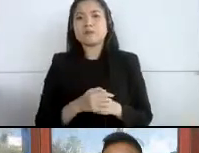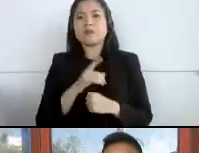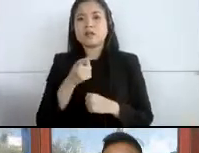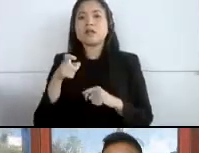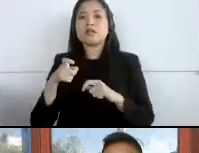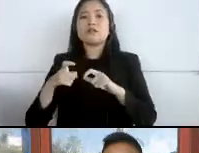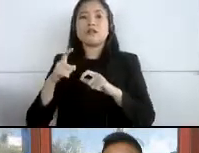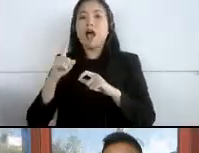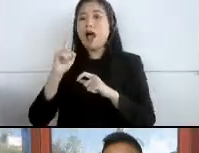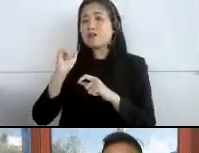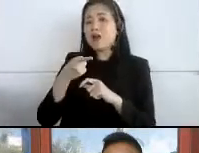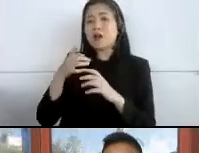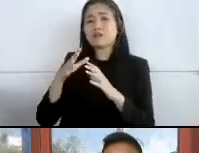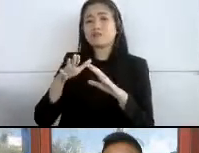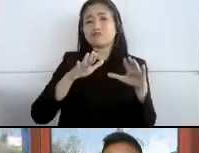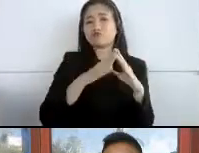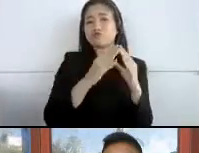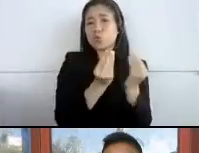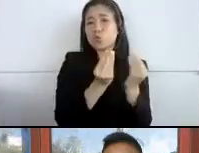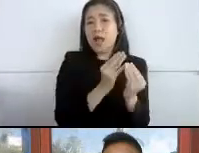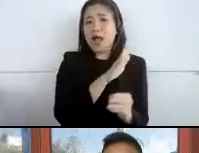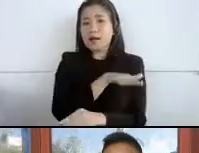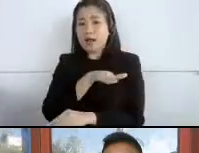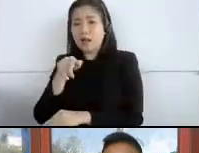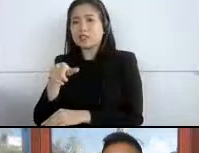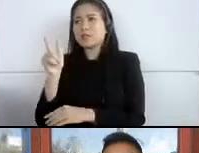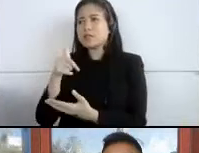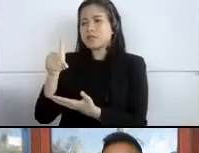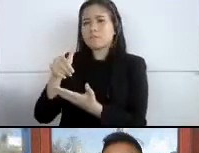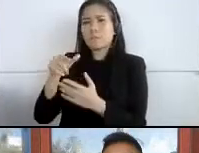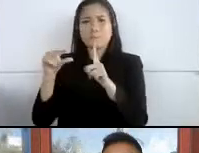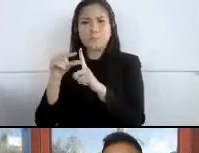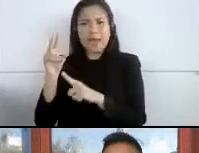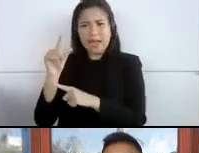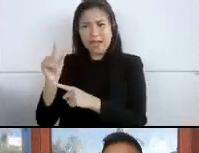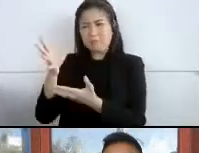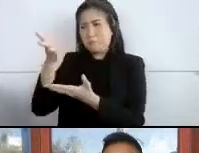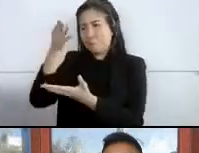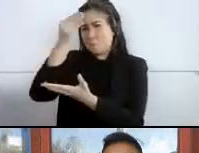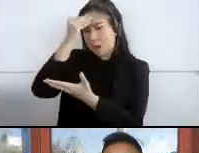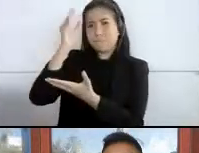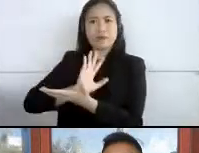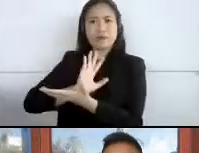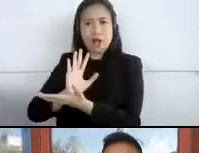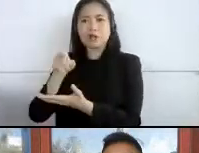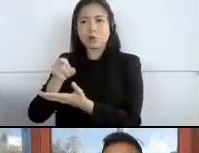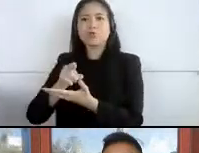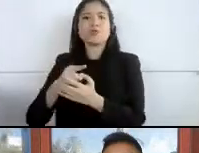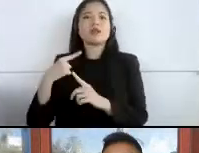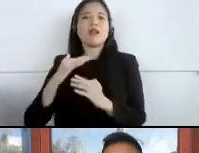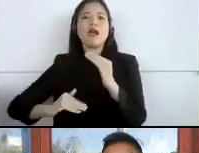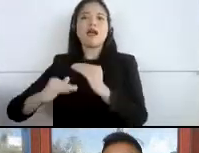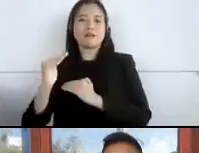Children juga menemukan bahwa jumlah anak yang kesulitan memahami pekerjaan rumah meningkat menjadi 2 kali lipat dari